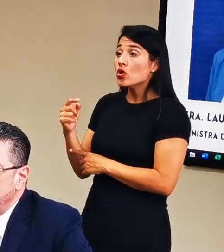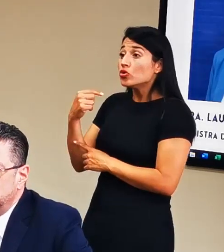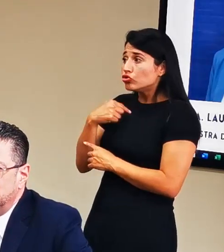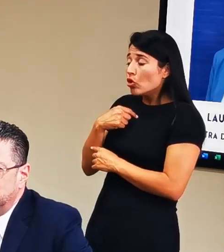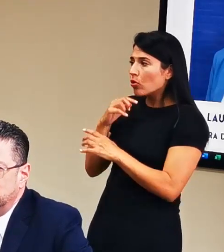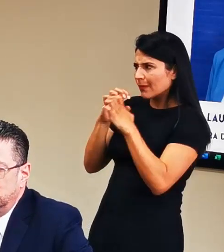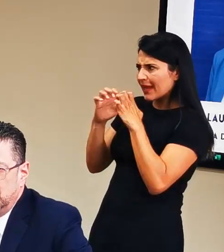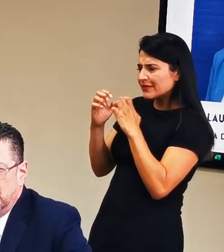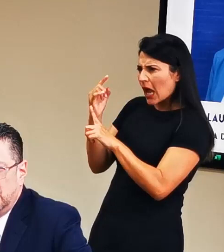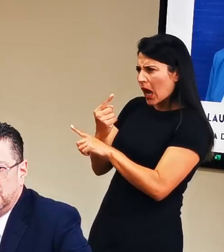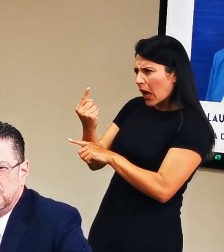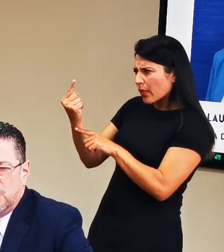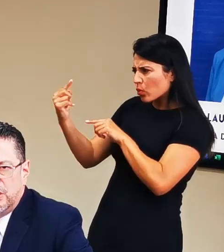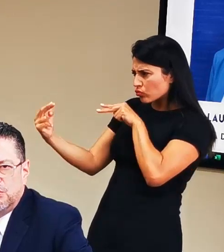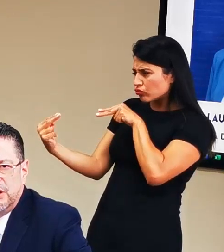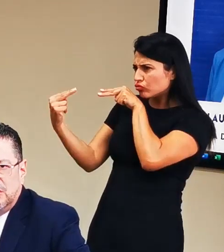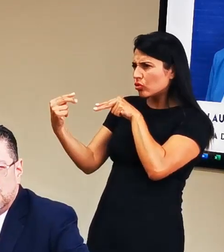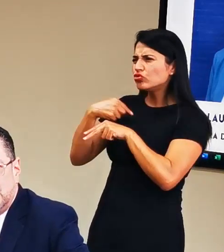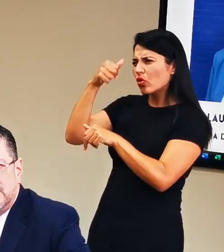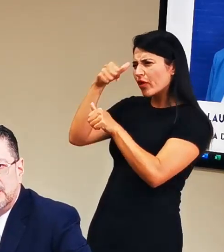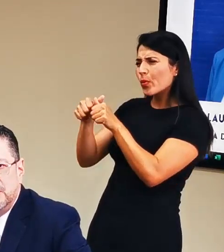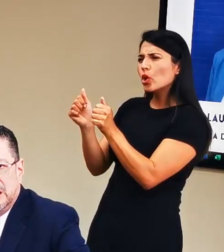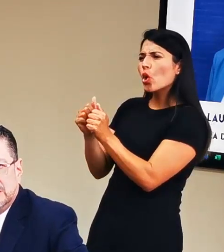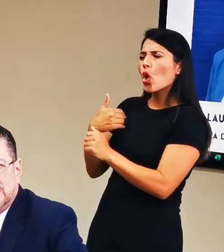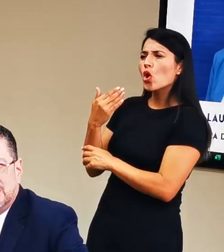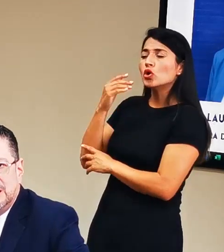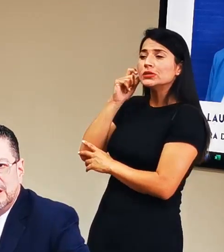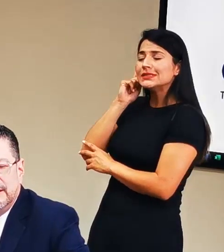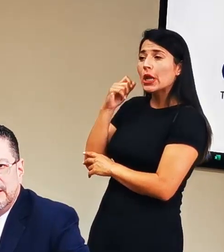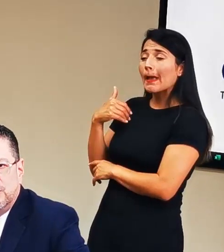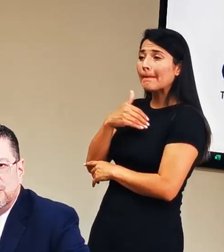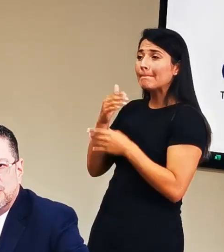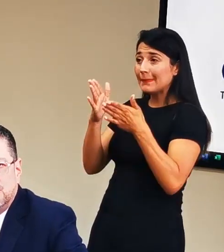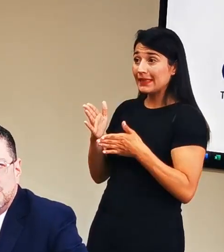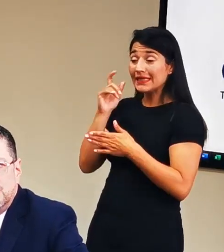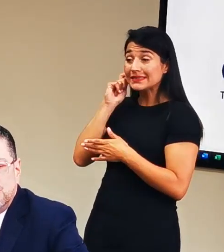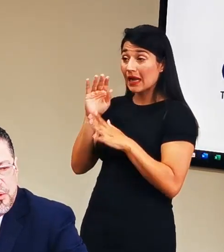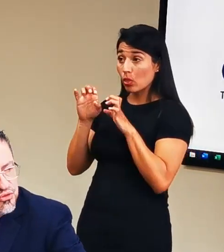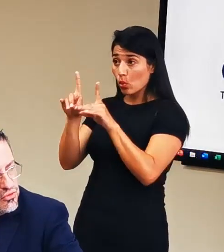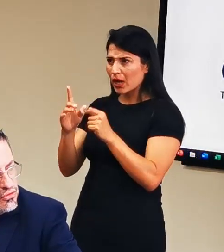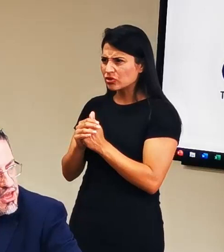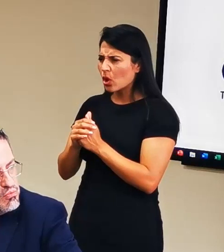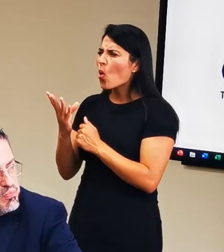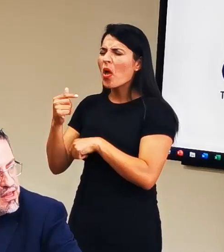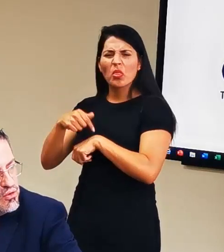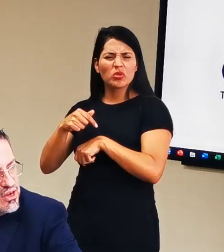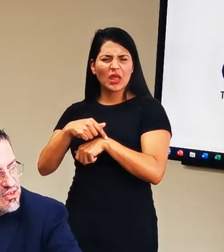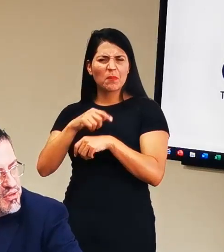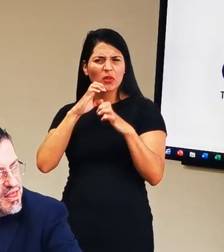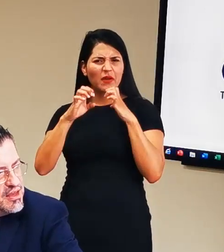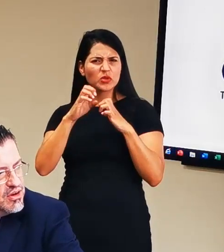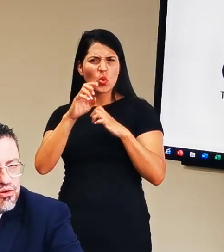en esas entrevistas, me acuerdo con la señora ministra de Educación, duramos que un par